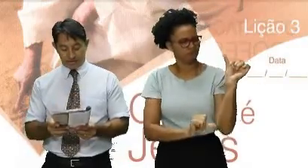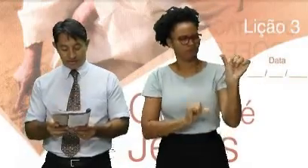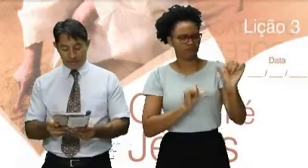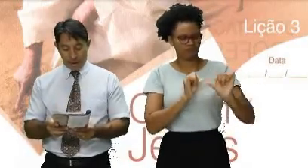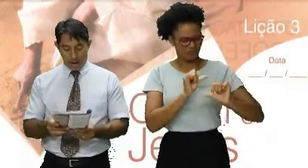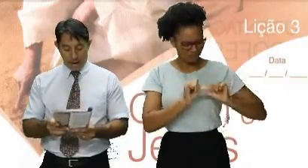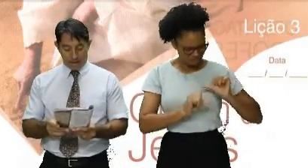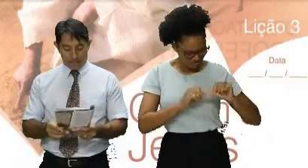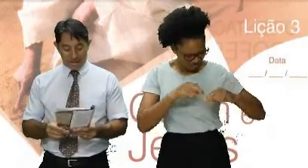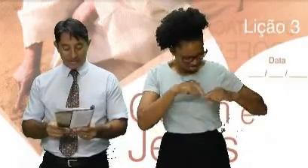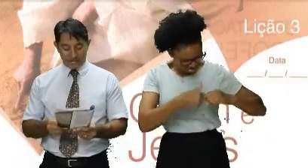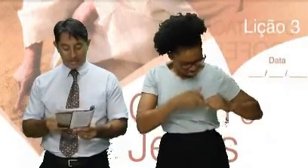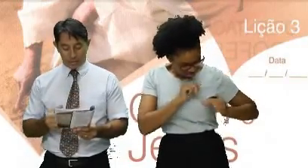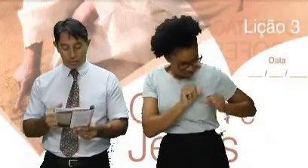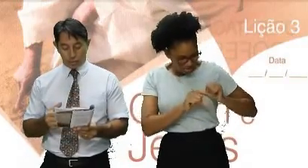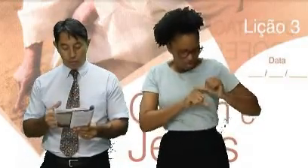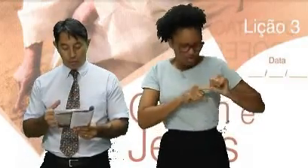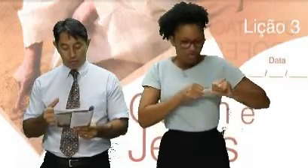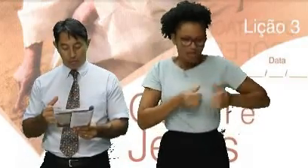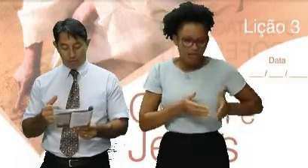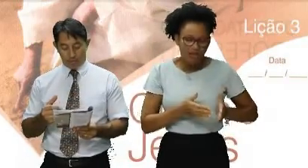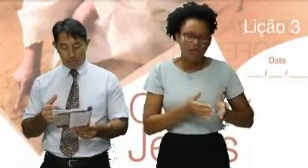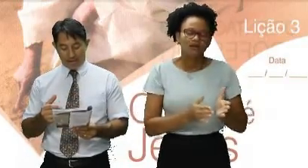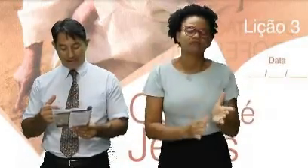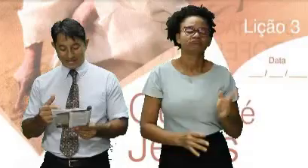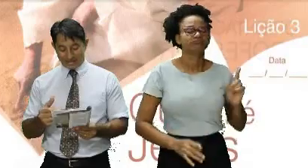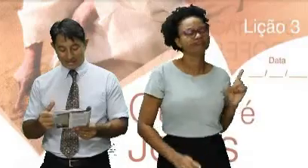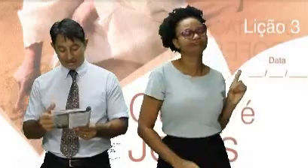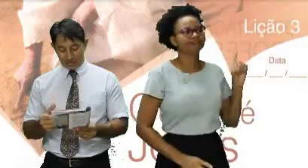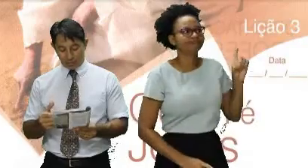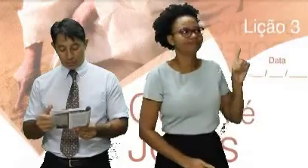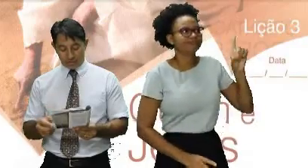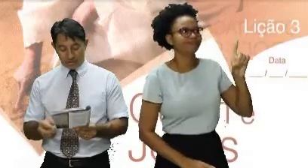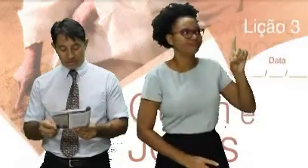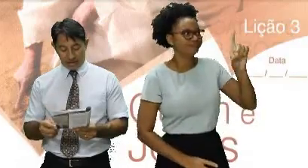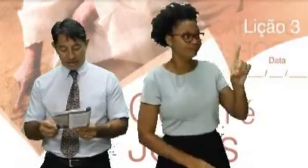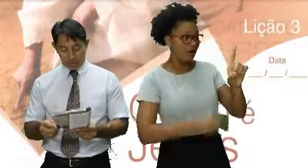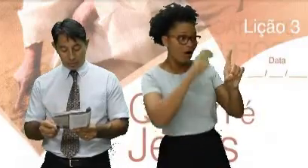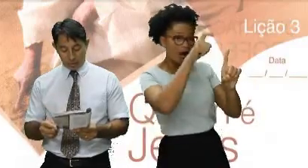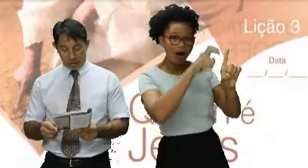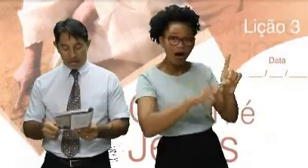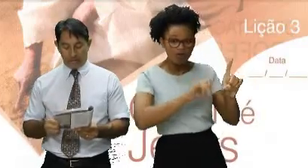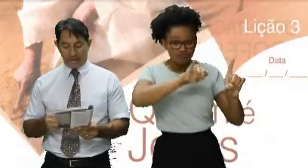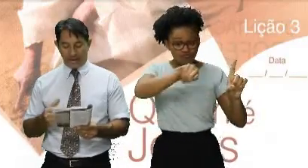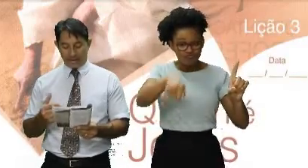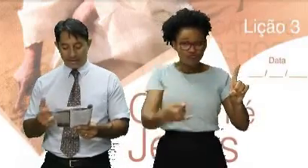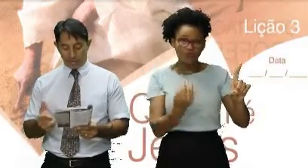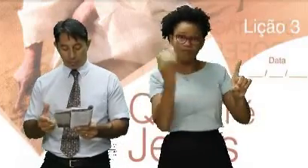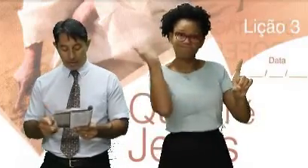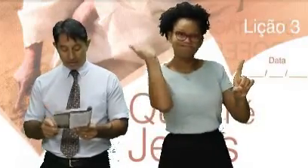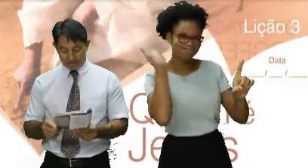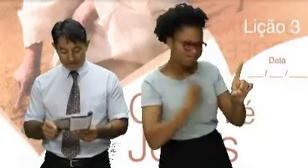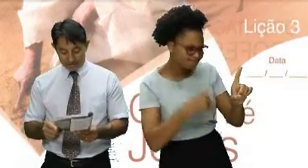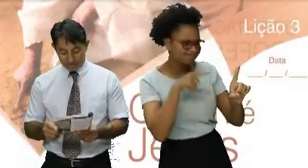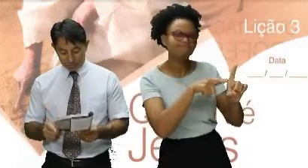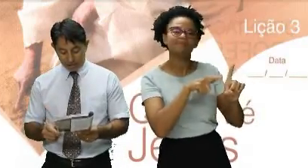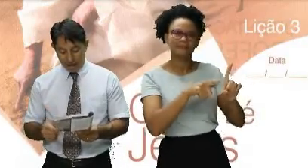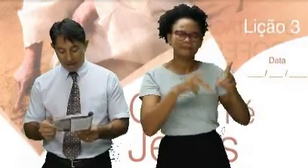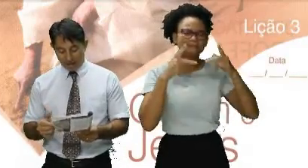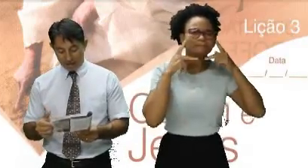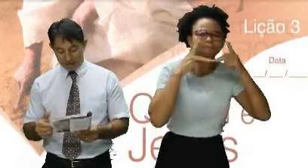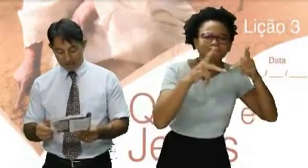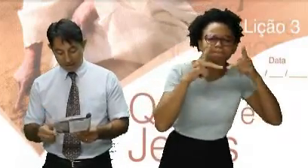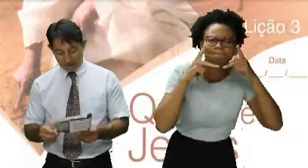veredas. Apareceu João batizando no deserto e pregando o batismo